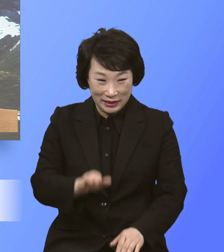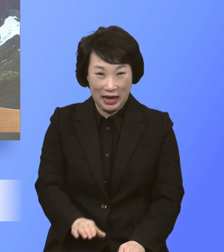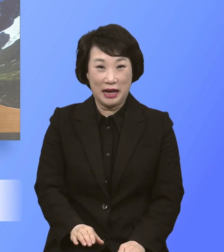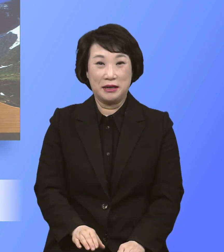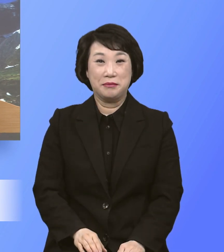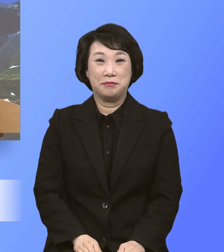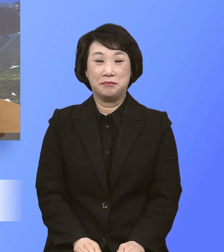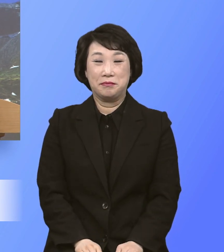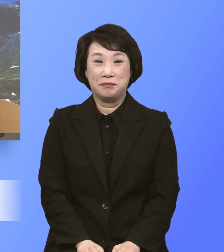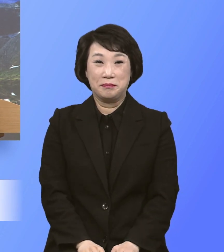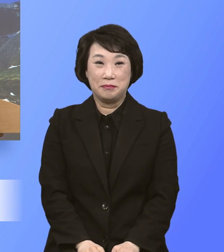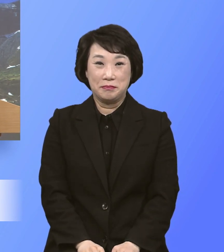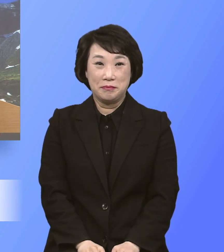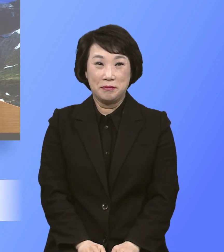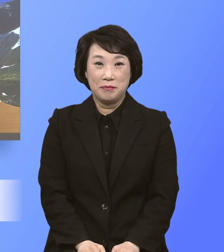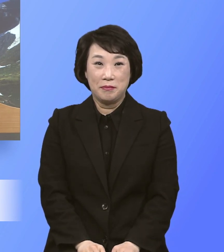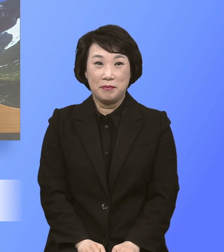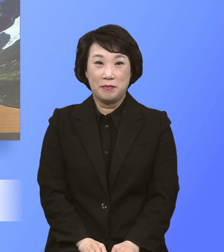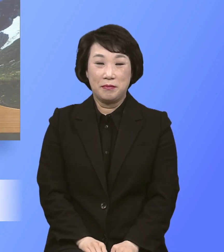믿음이다